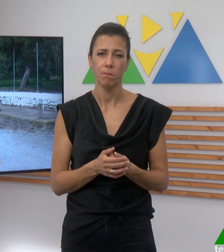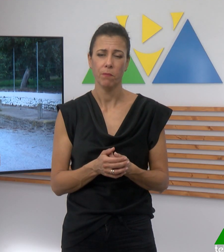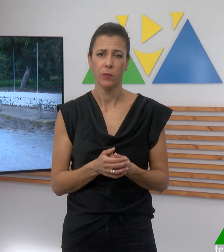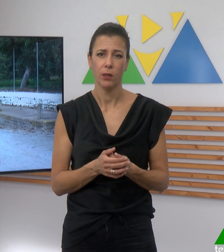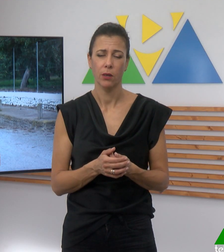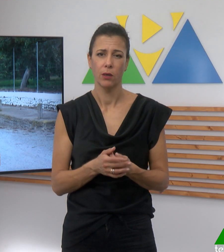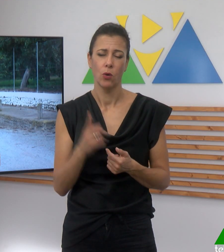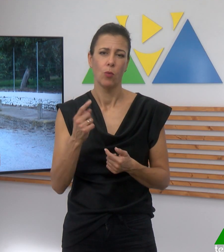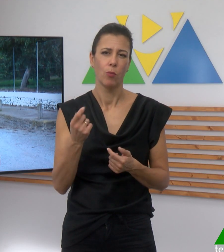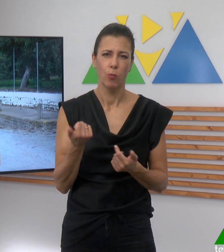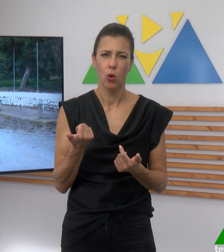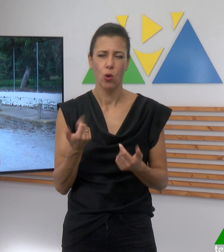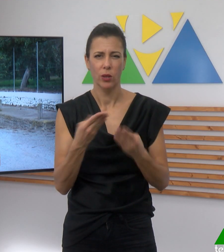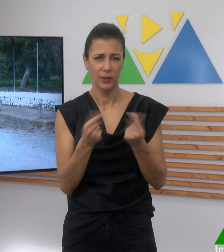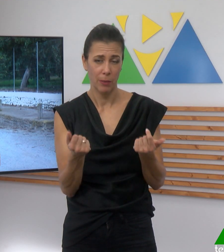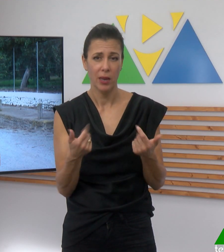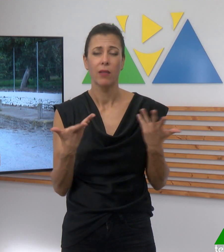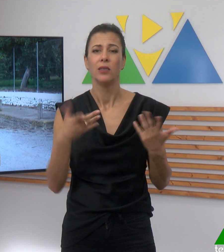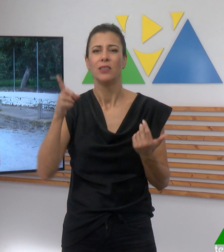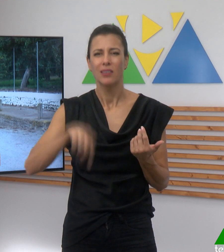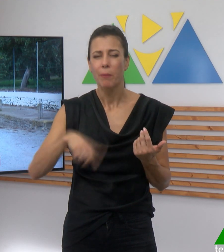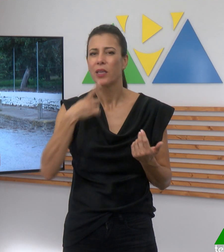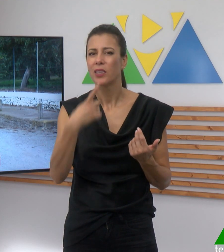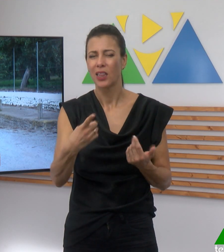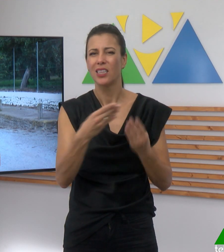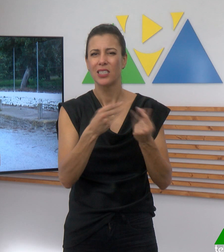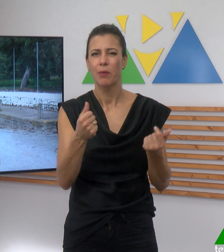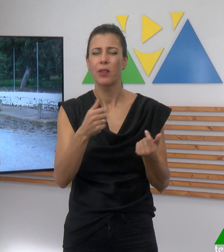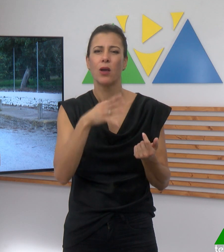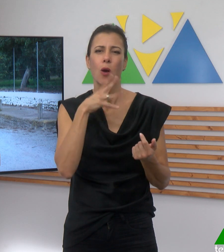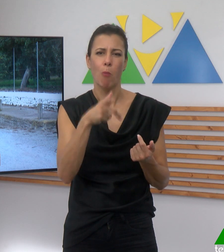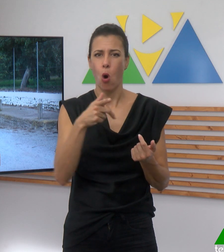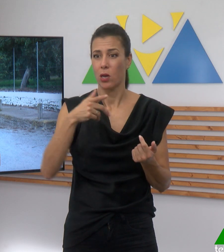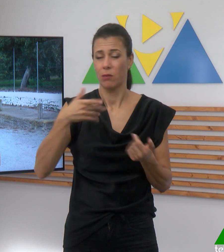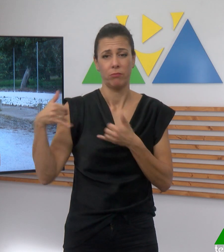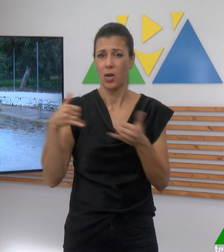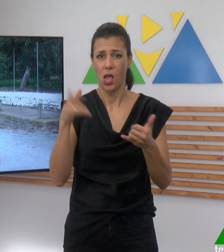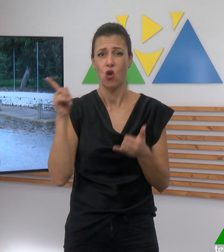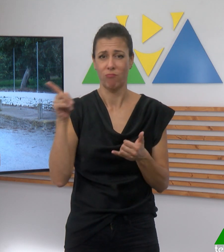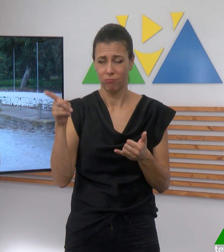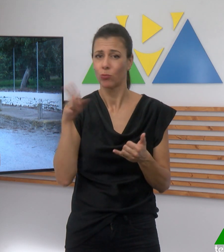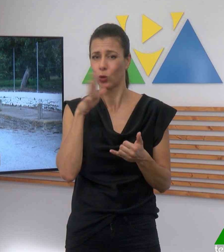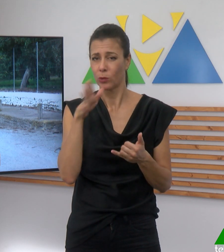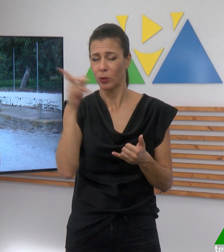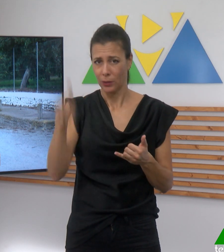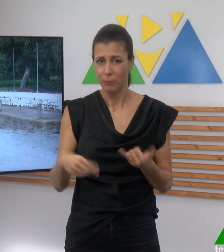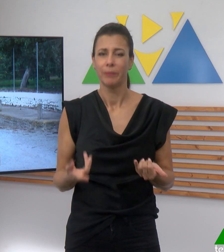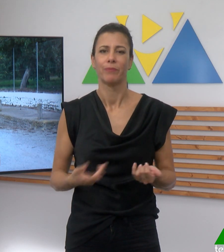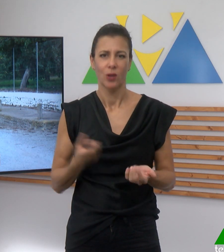un poco desaparece y también dicen que desaparece por las avenidas del río eso una vez más el